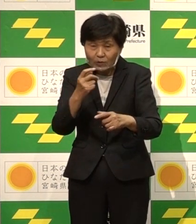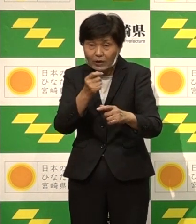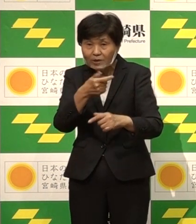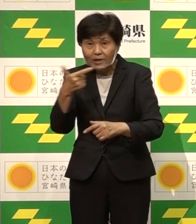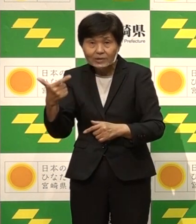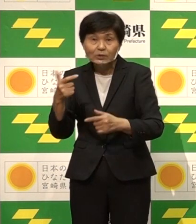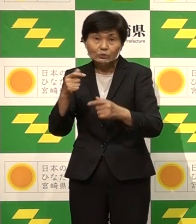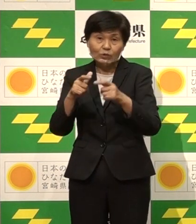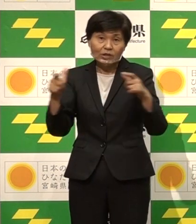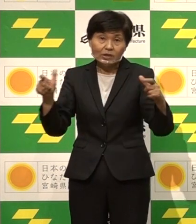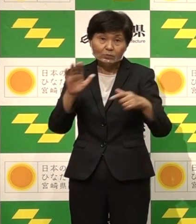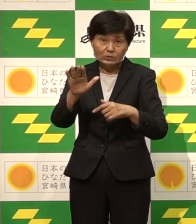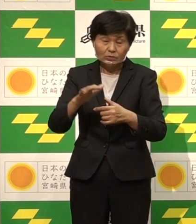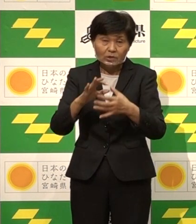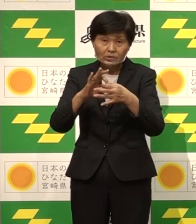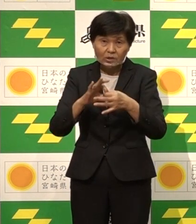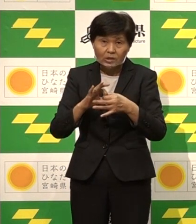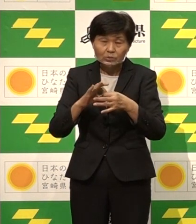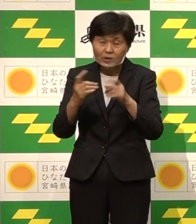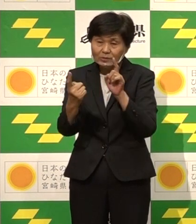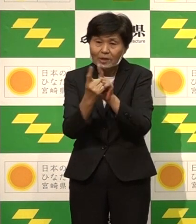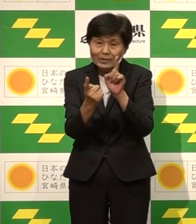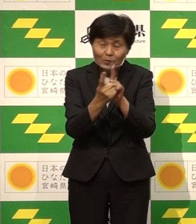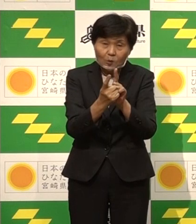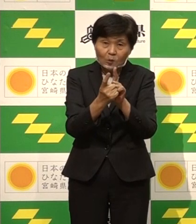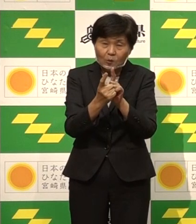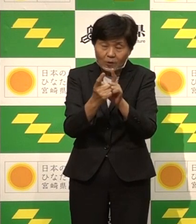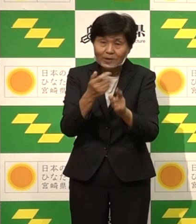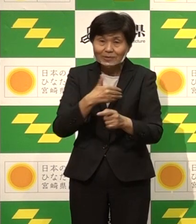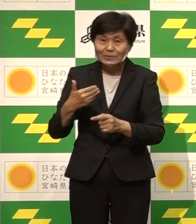るような体制を整えておりますので、